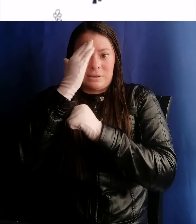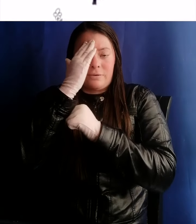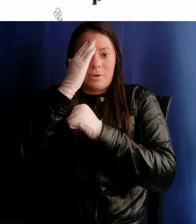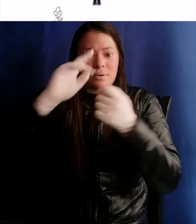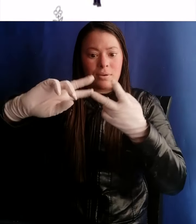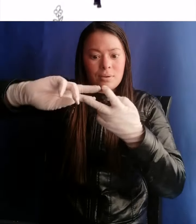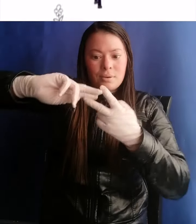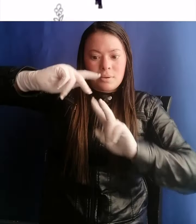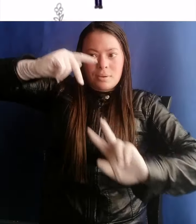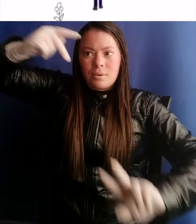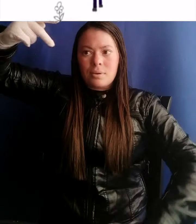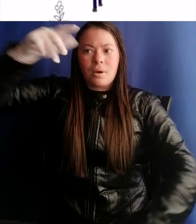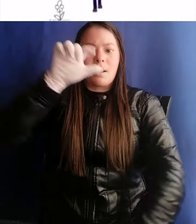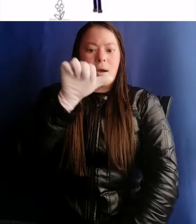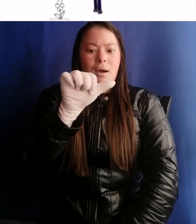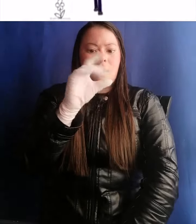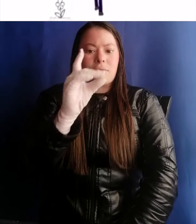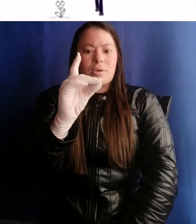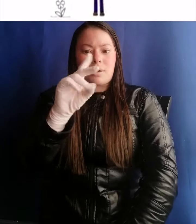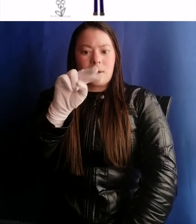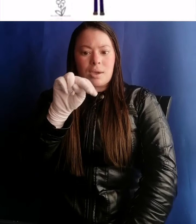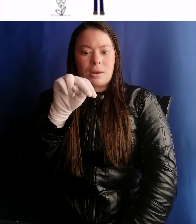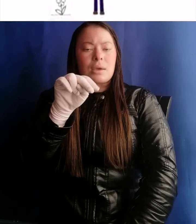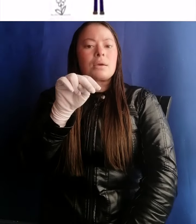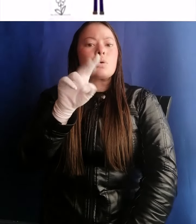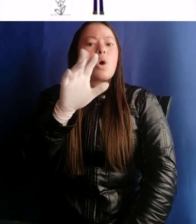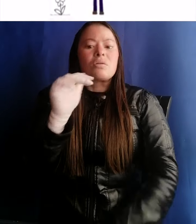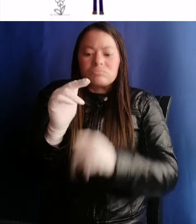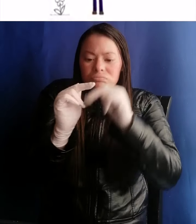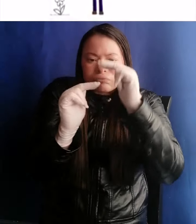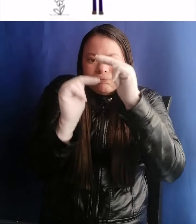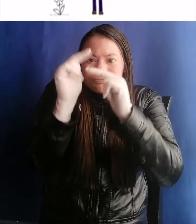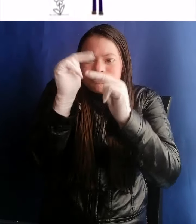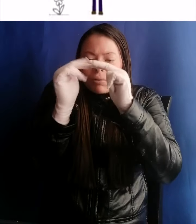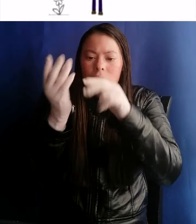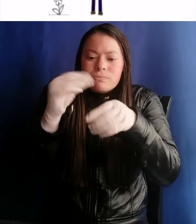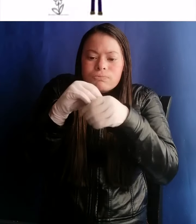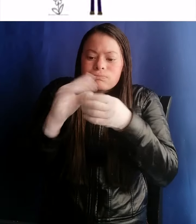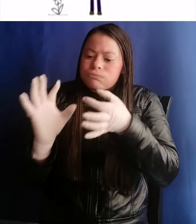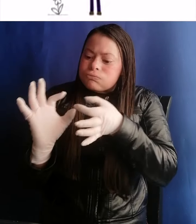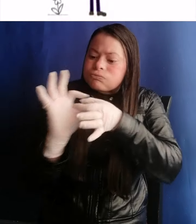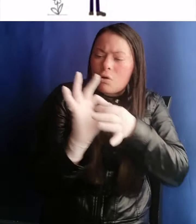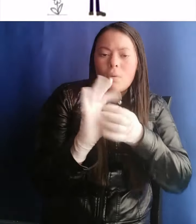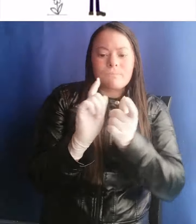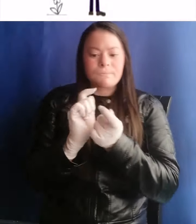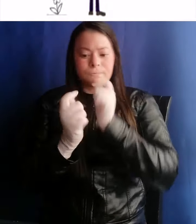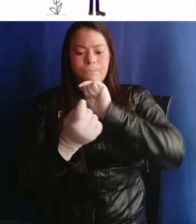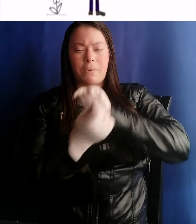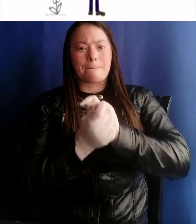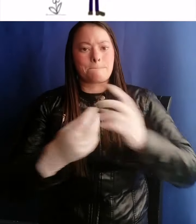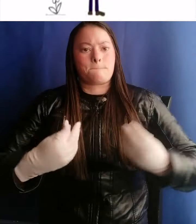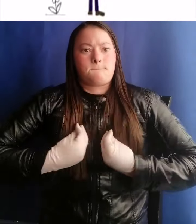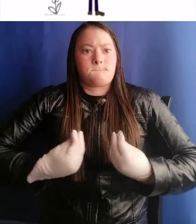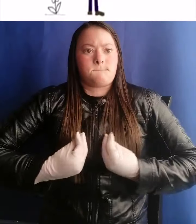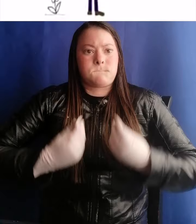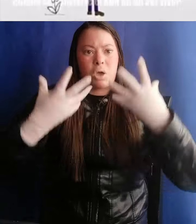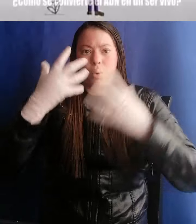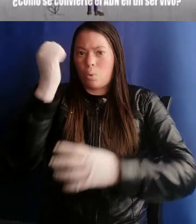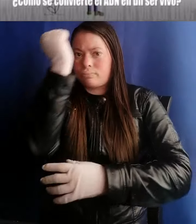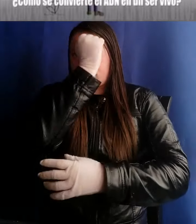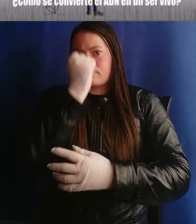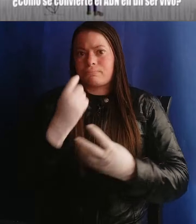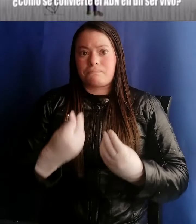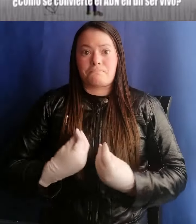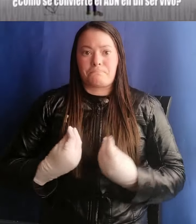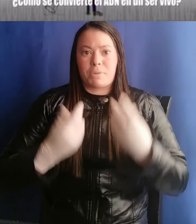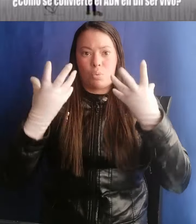Empecemos a explicar este tema por lo que sabemos. Sabemos que el ADN contiene instrucciones para construir un ser vivo, ¿cierto? Pero,